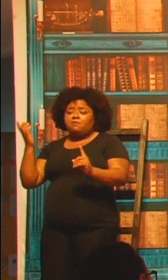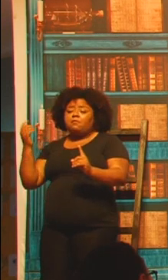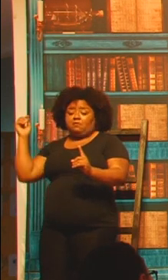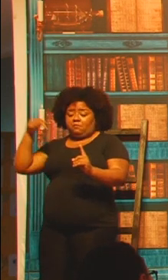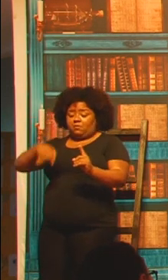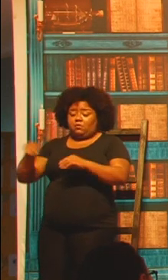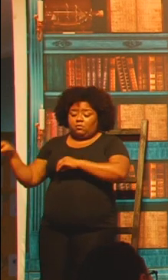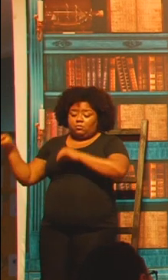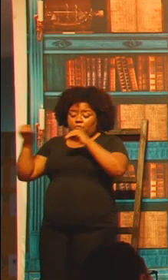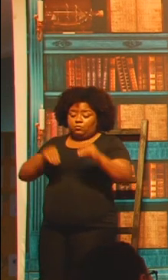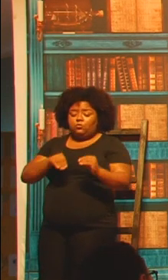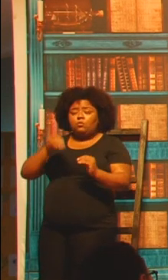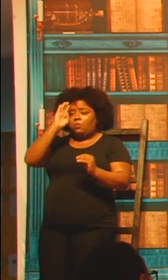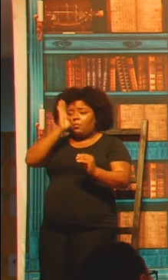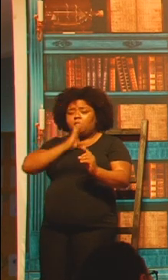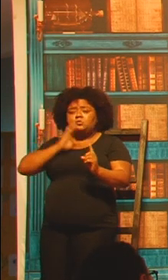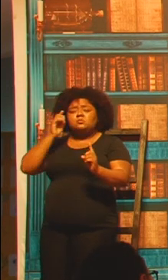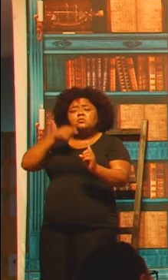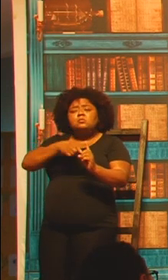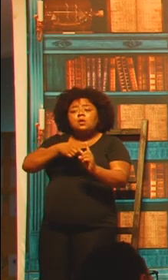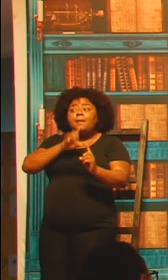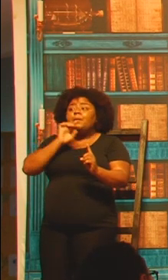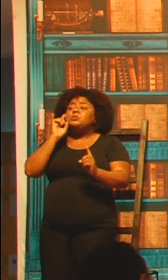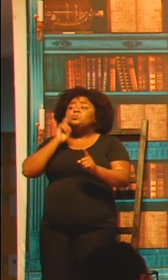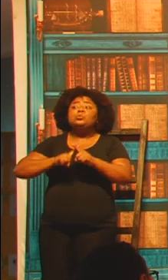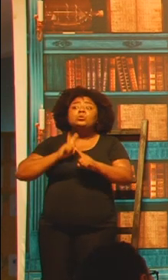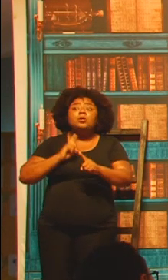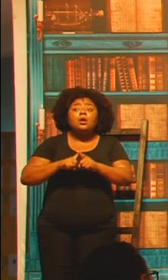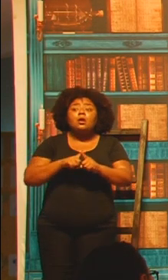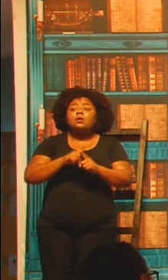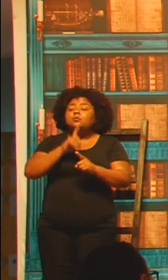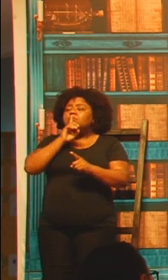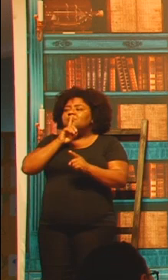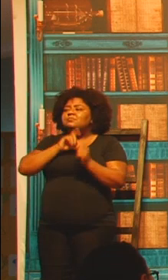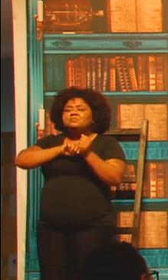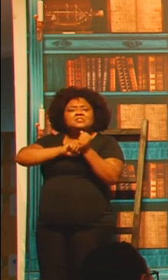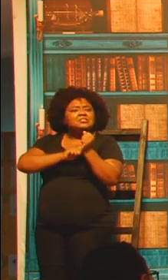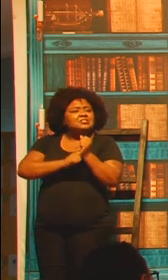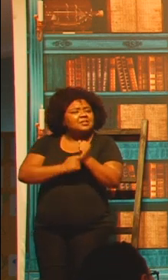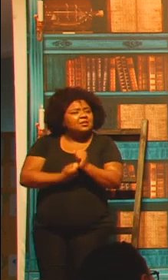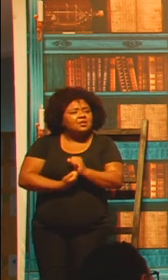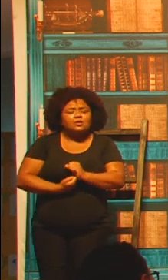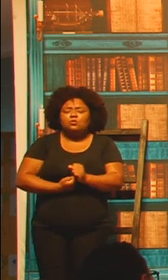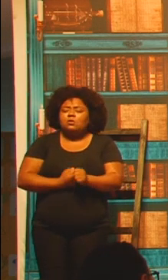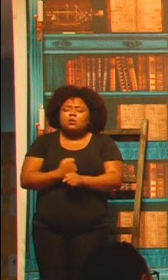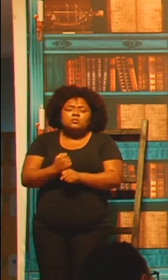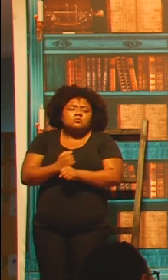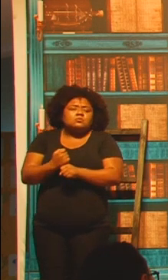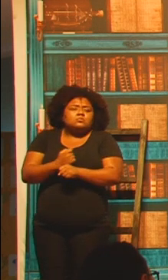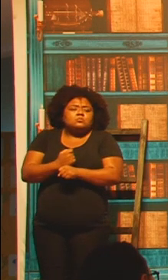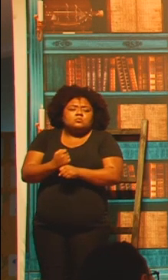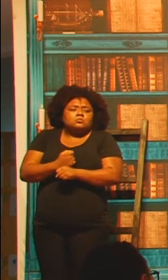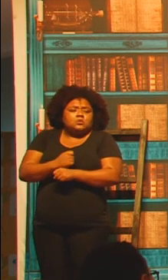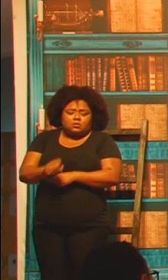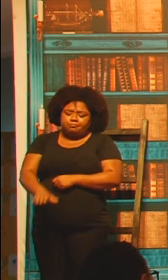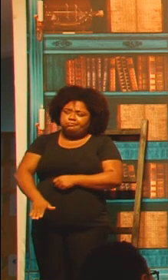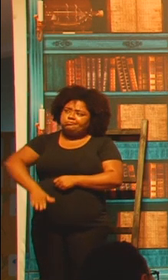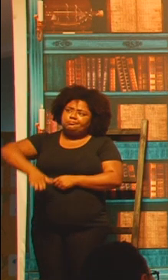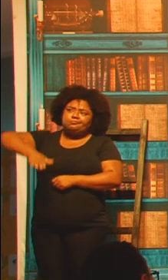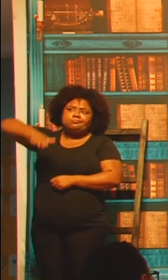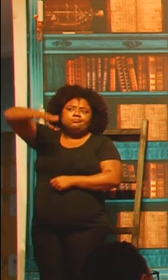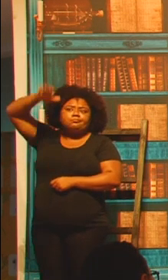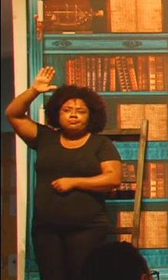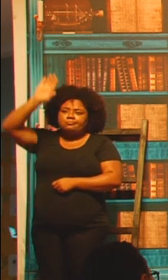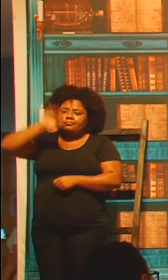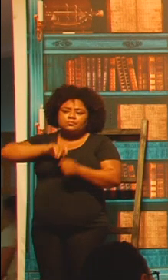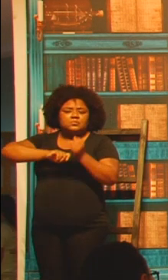para o Brasil ficou em segredo por ele durante todos os anos da vida dele e